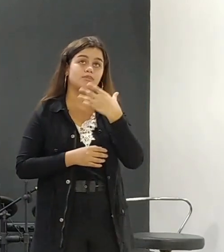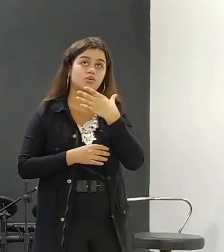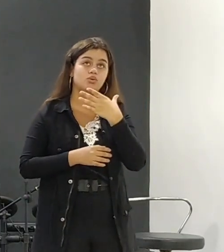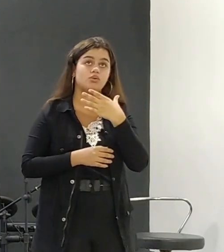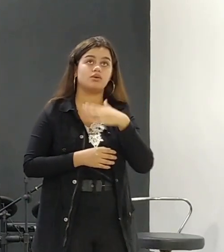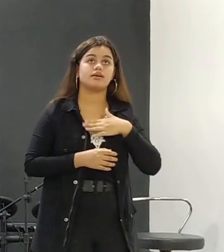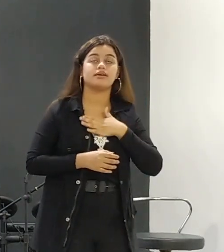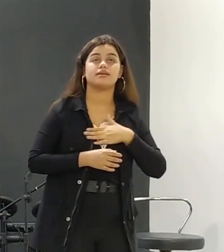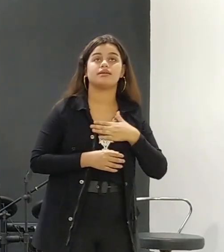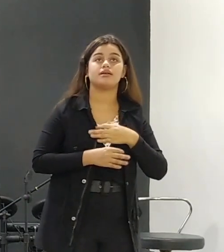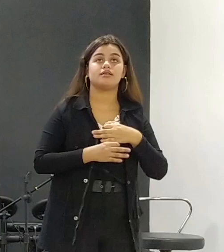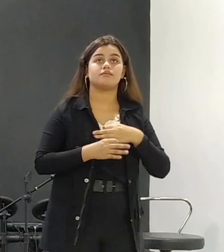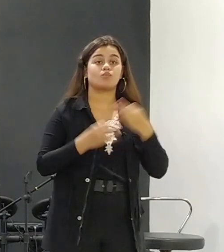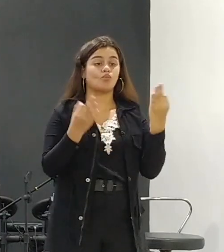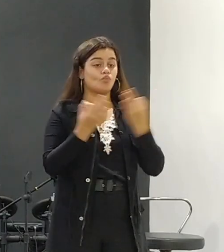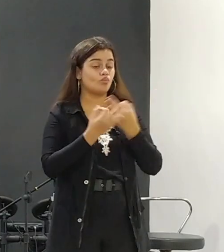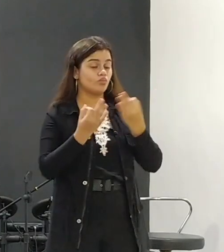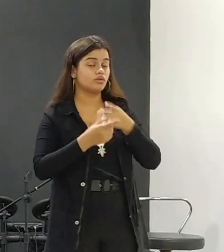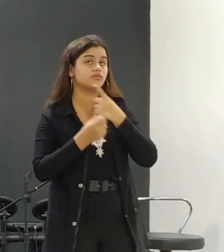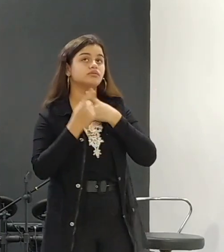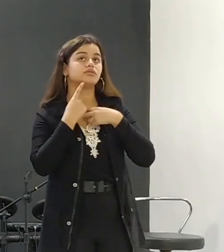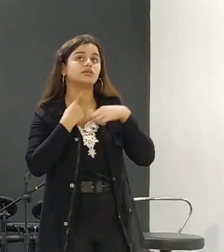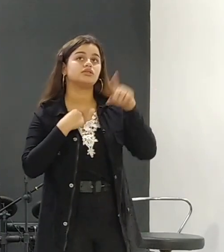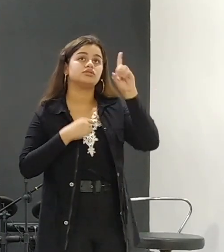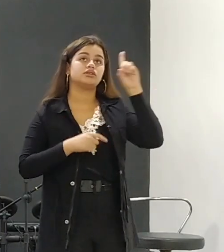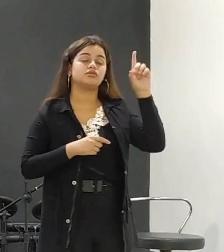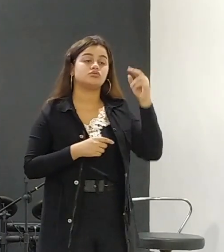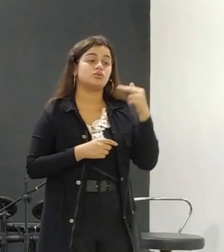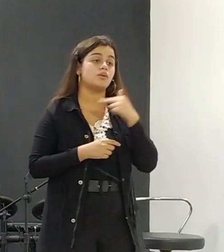boa, agradável e perfeita de Deus, você não